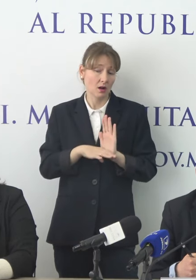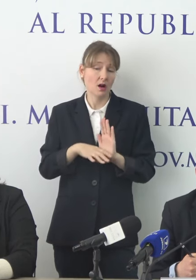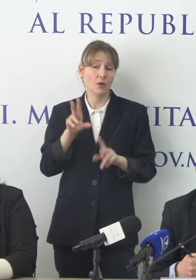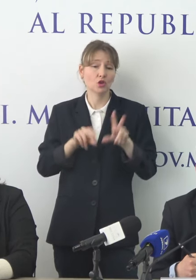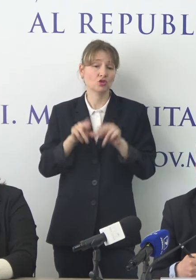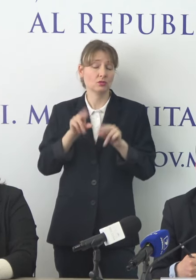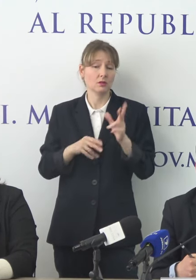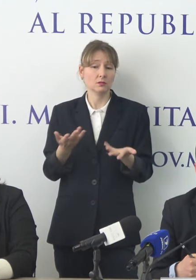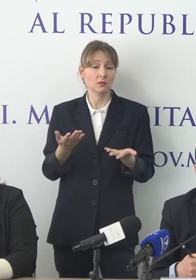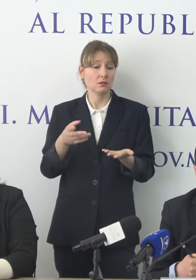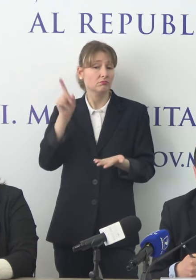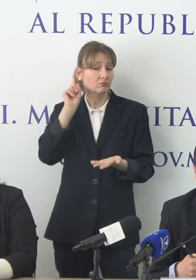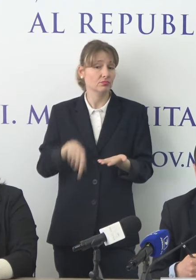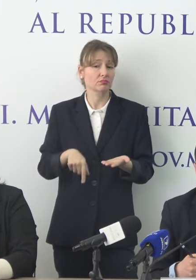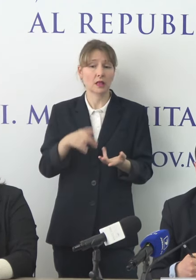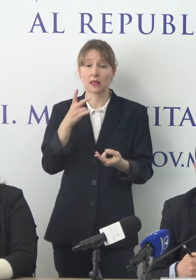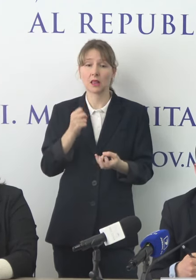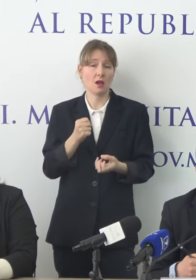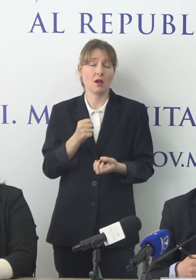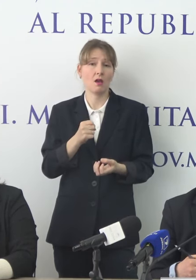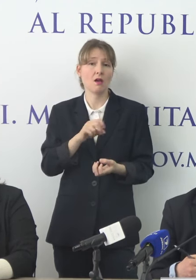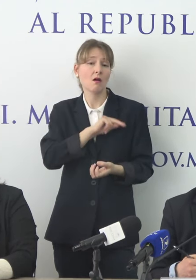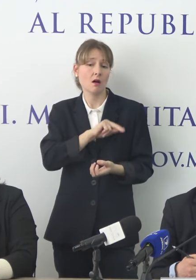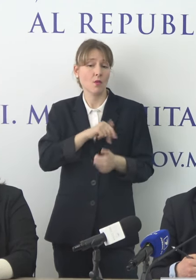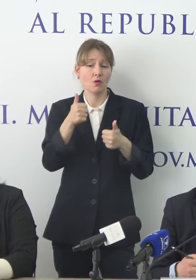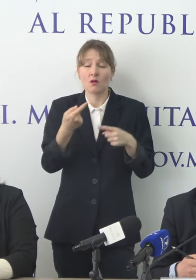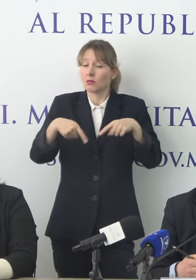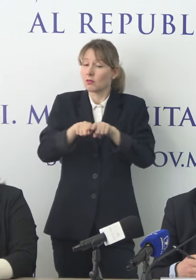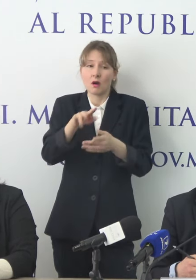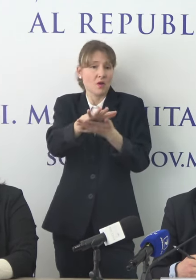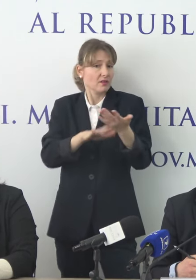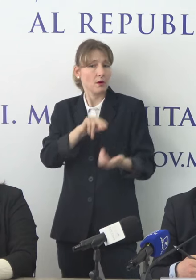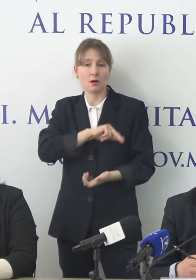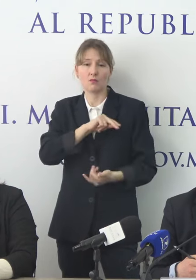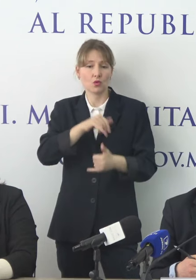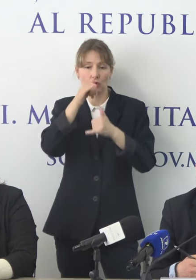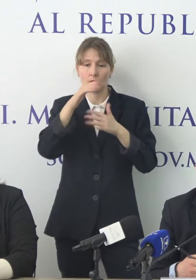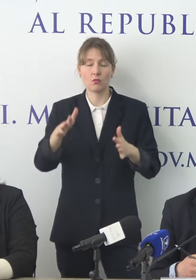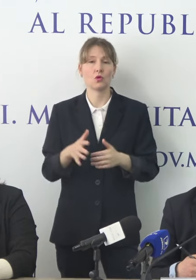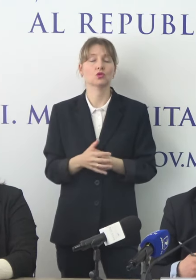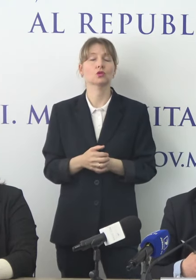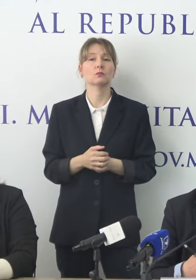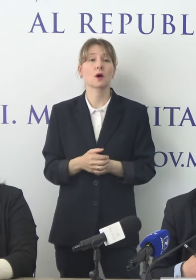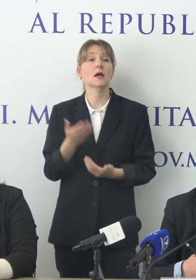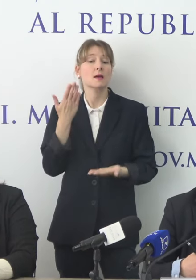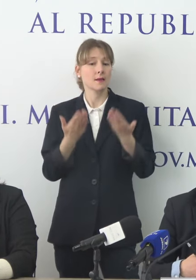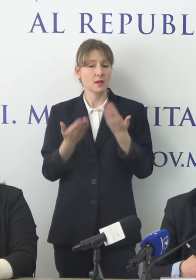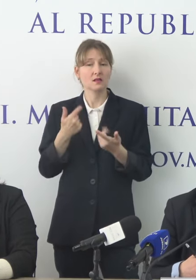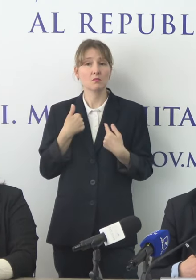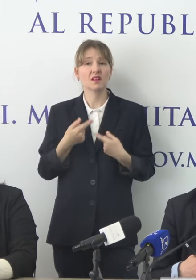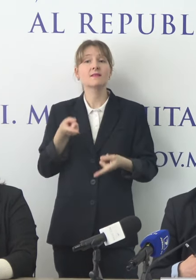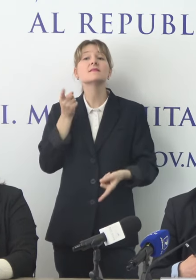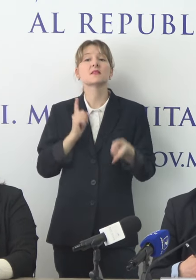mi-am asumat-o și care noi am zis că nu putem să continuăm în asemenea mod. Deci dacă noi într-adevăr